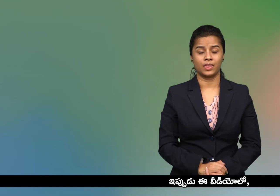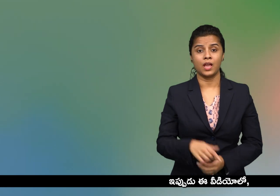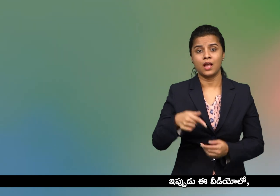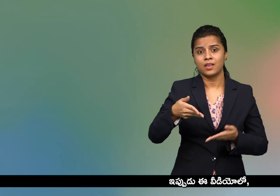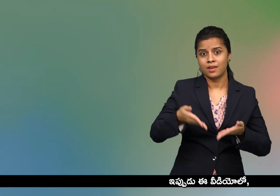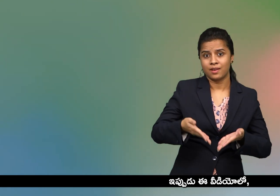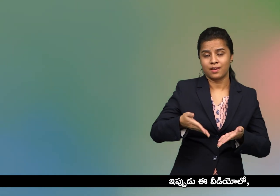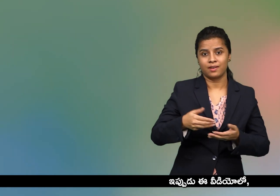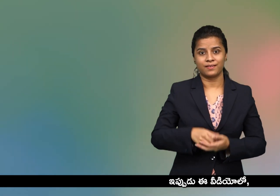ఇప్పుడు ఈ వీడియోలో